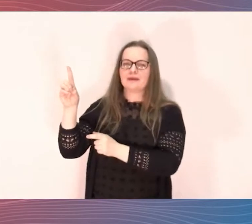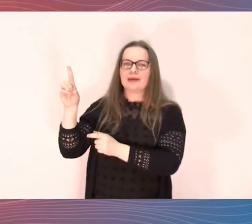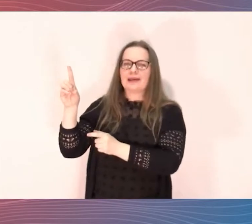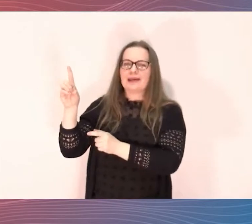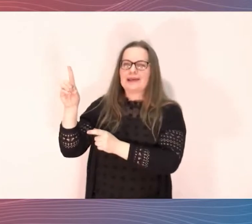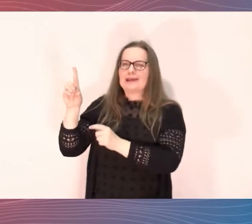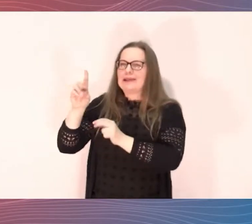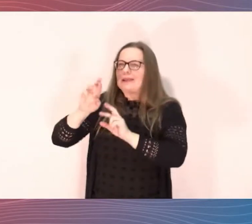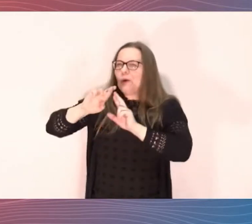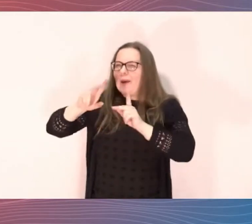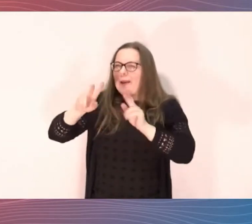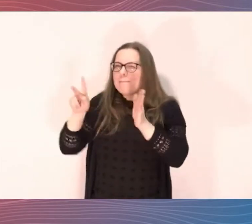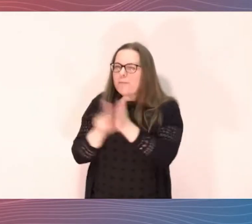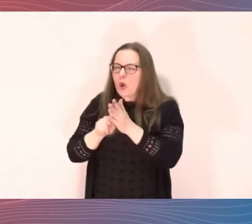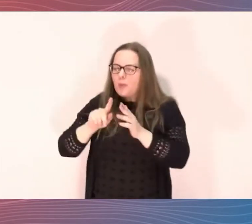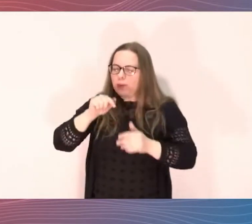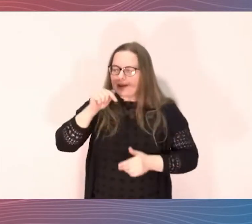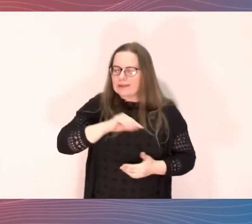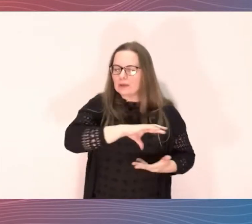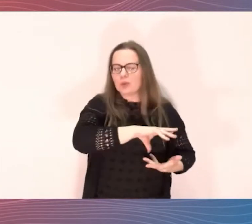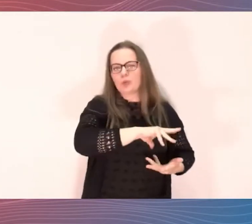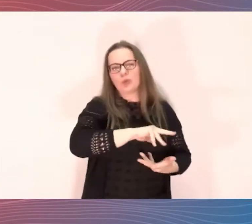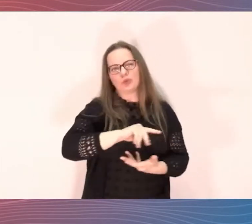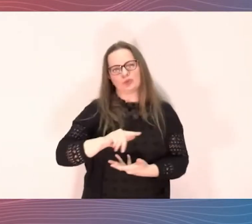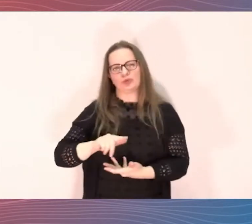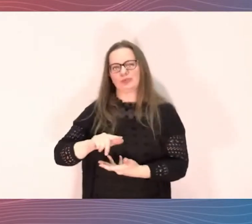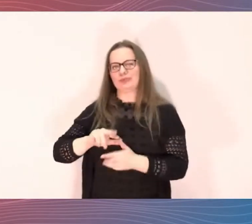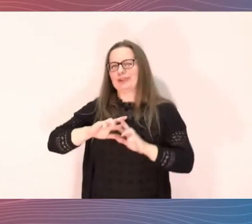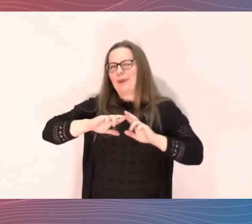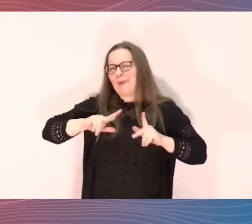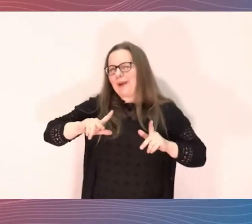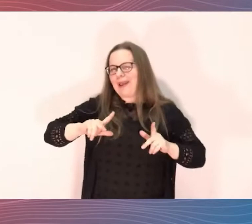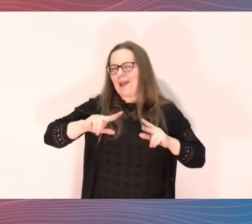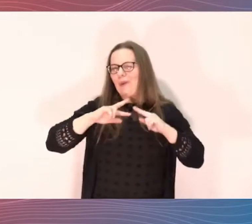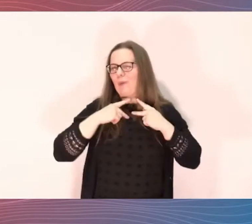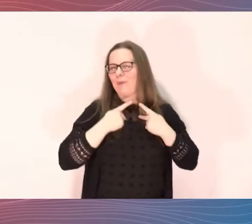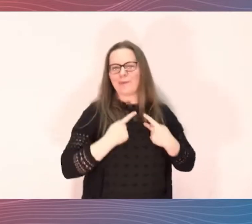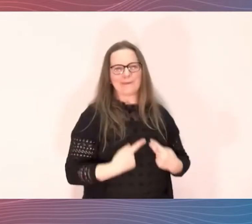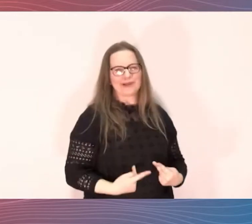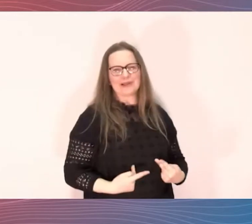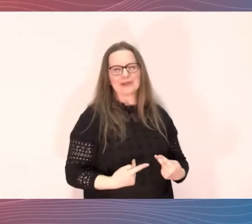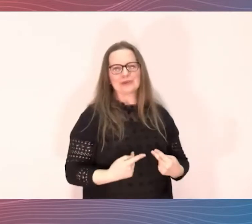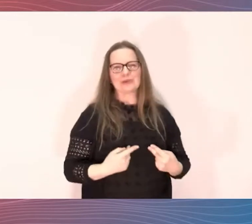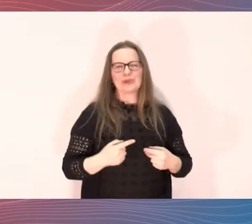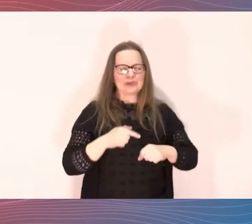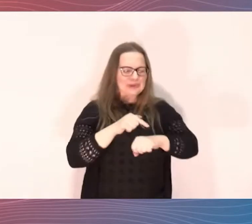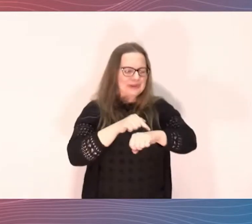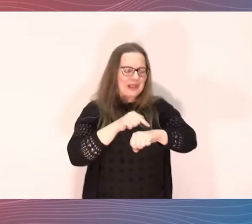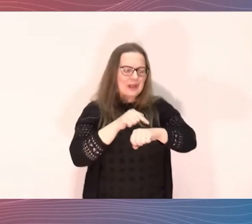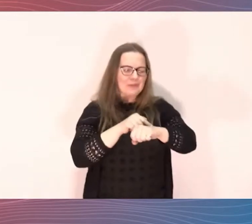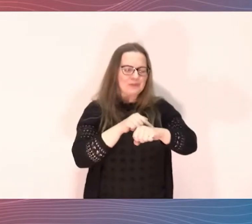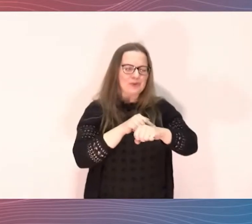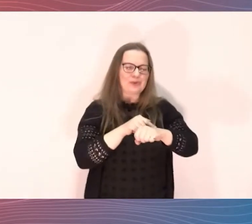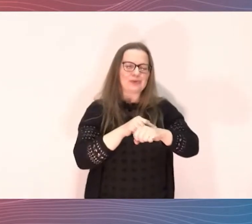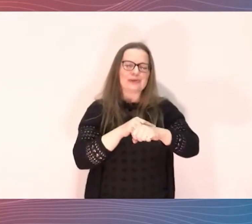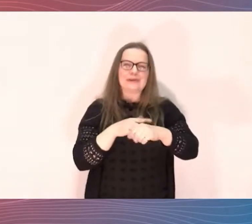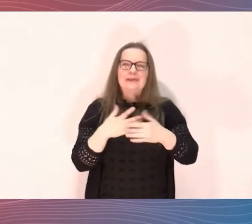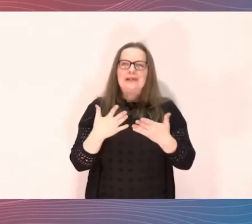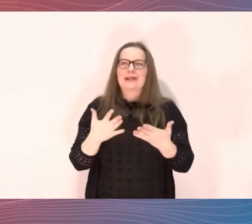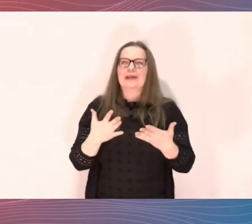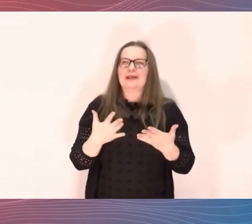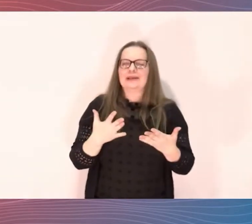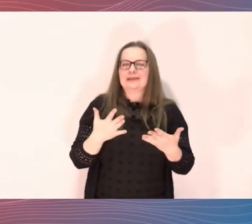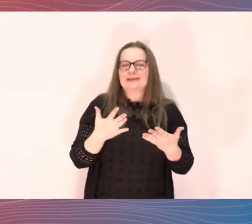mundo, não está nesse plano do tempo e espaço, no mundo cartesiano em que